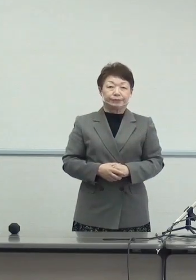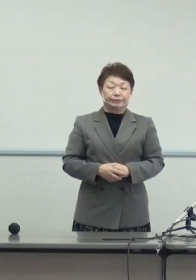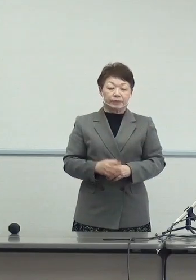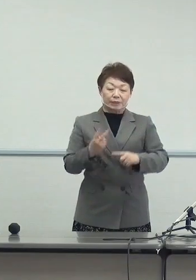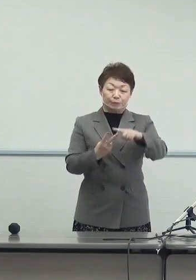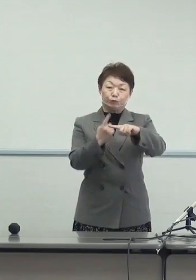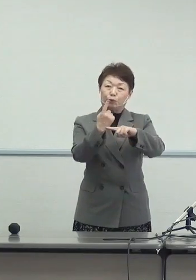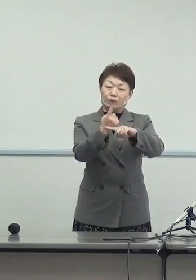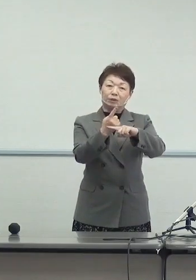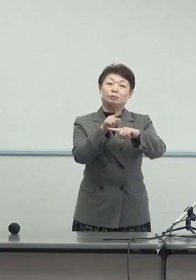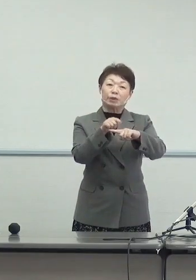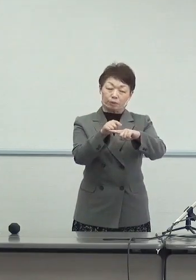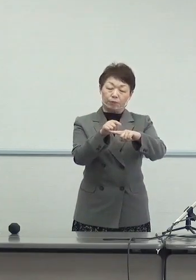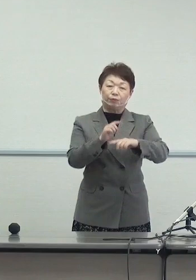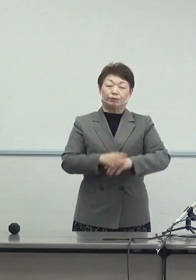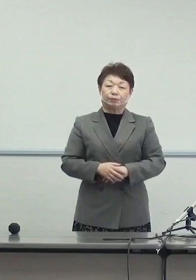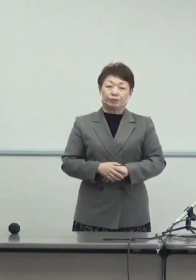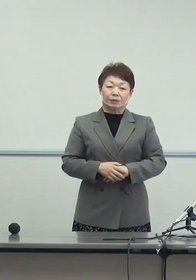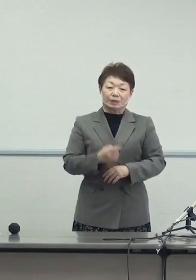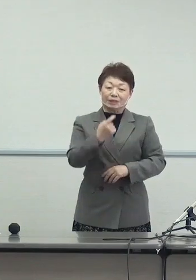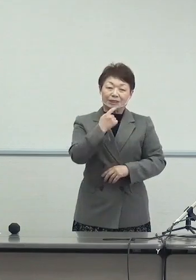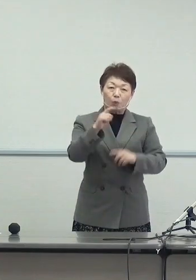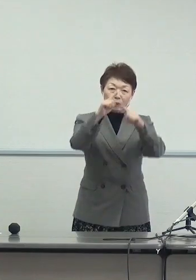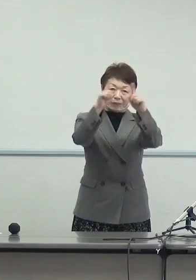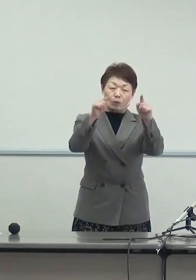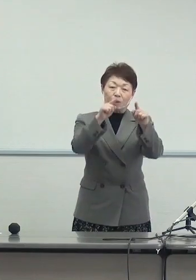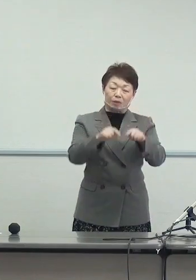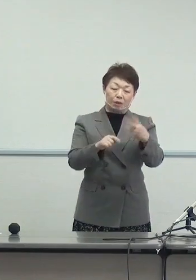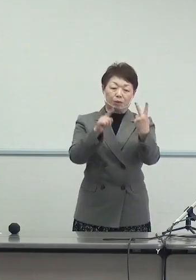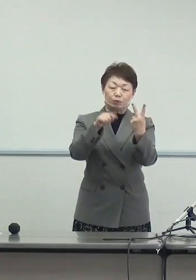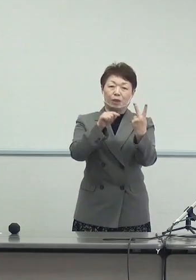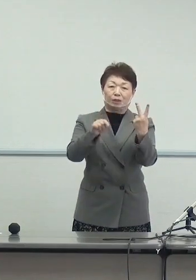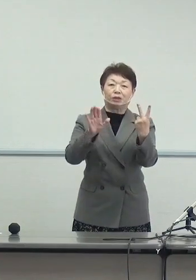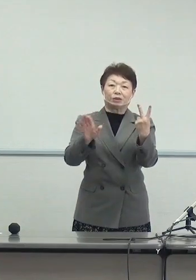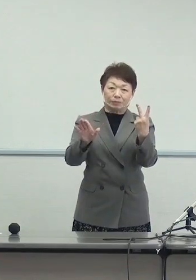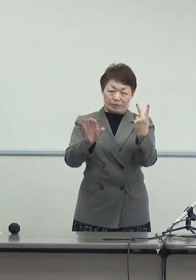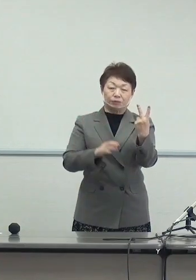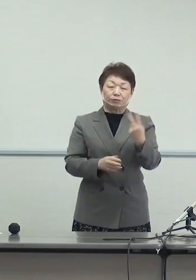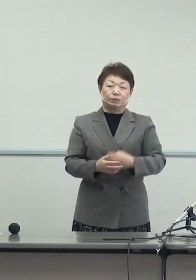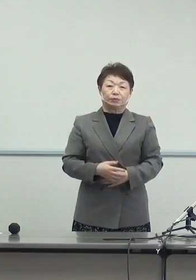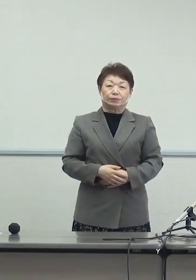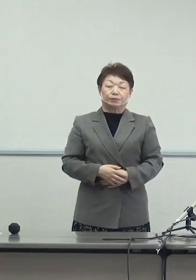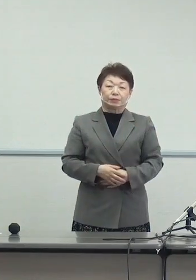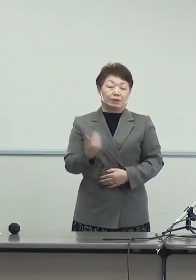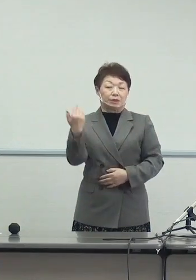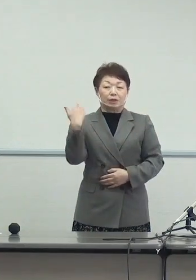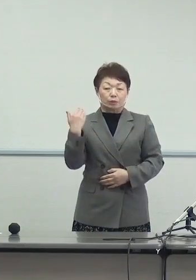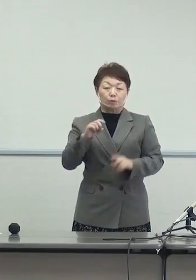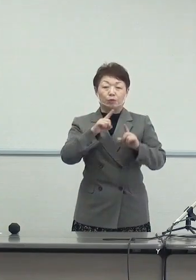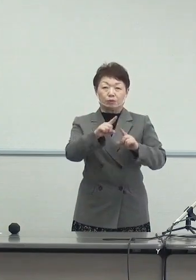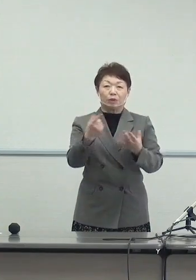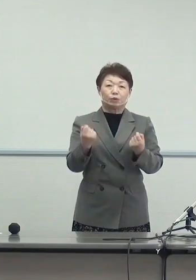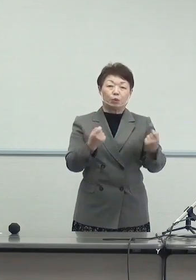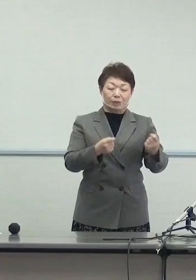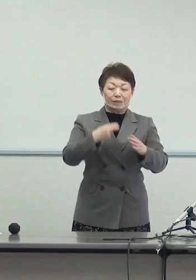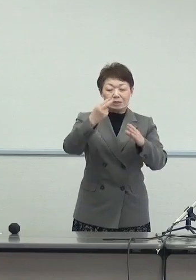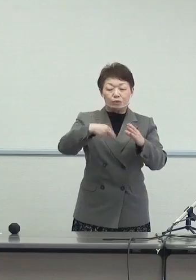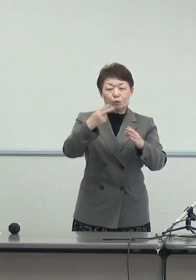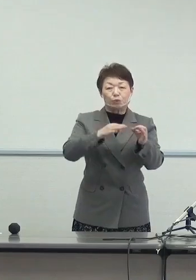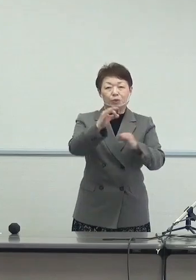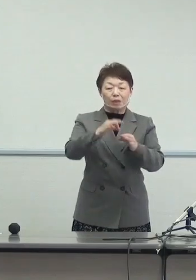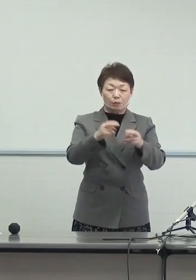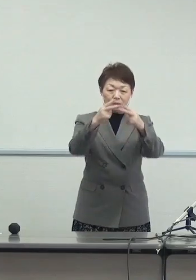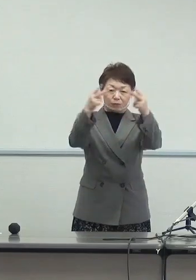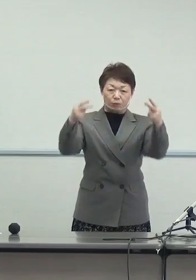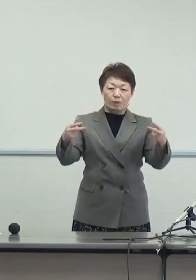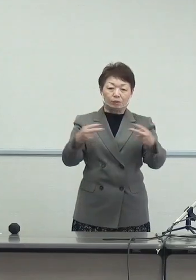2分の1、1枚目の資料については、白い人型が2つついているかと思います。先ほども触れましたが、飲食店という二重囲